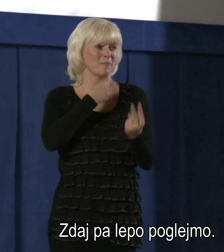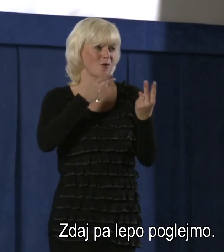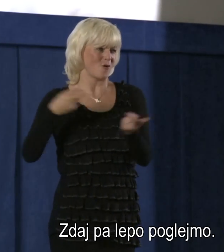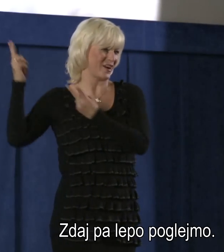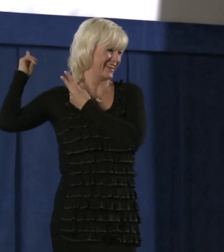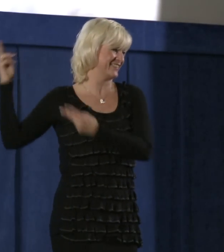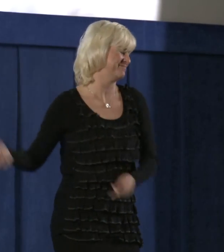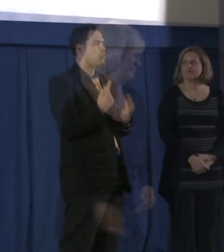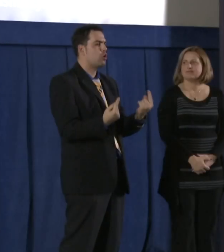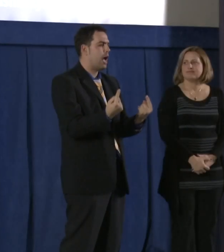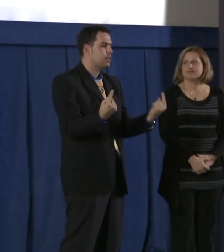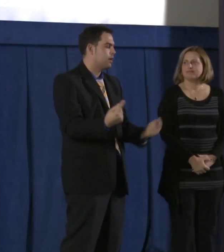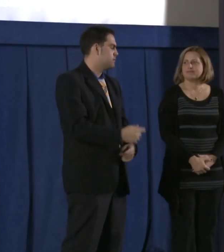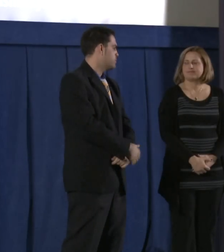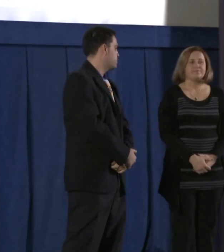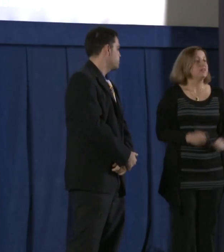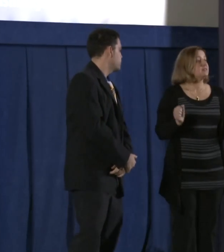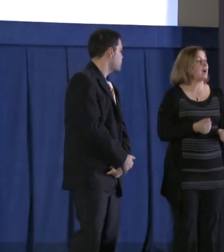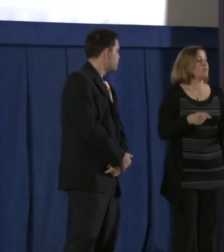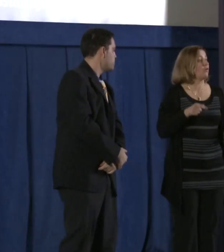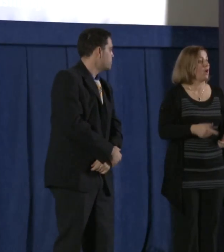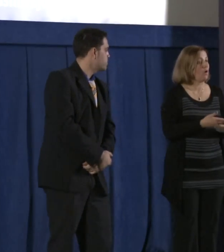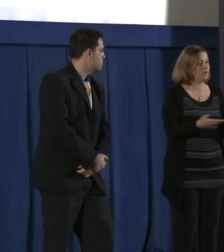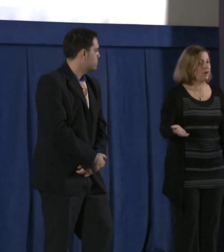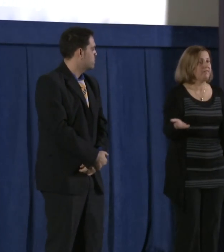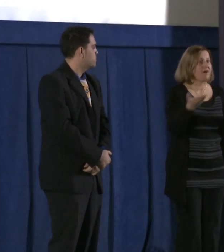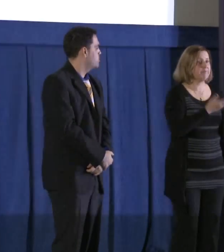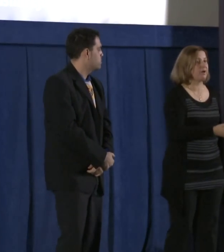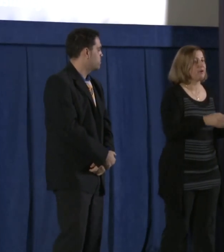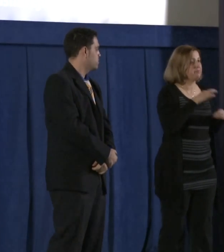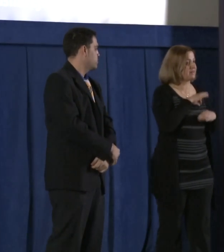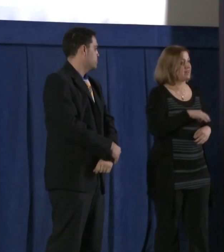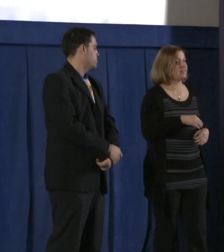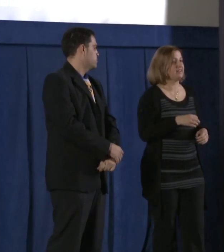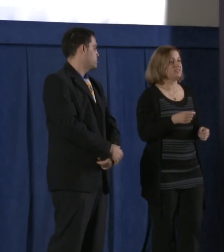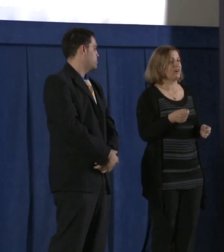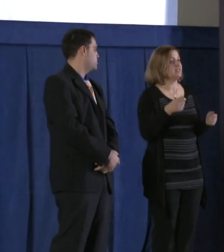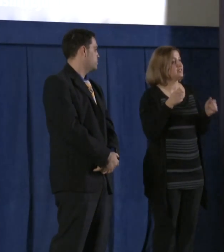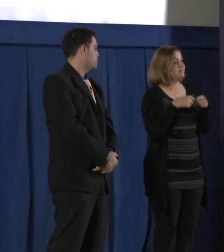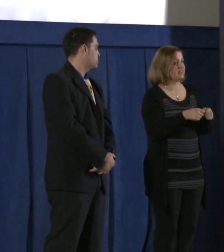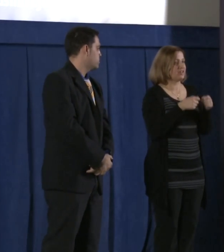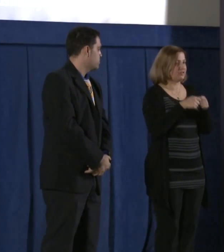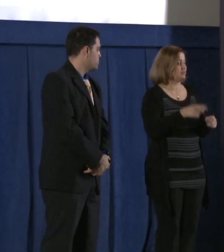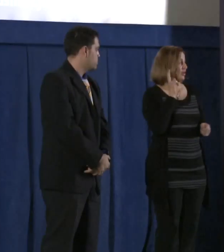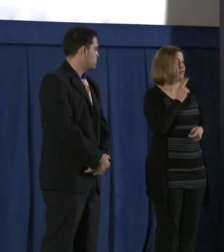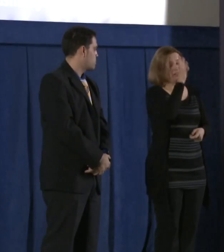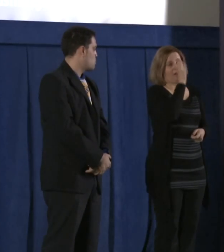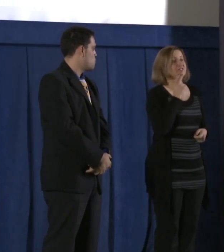Zdaj pa lepo pogledamo. No, zato daj na oder vabim predsednico Zveze društev gluhih